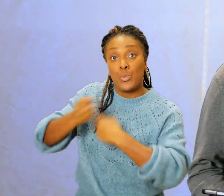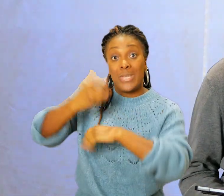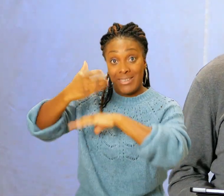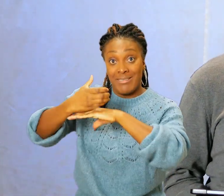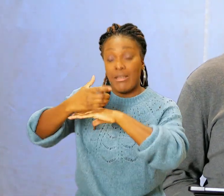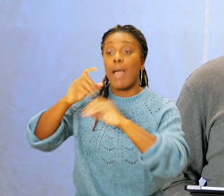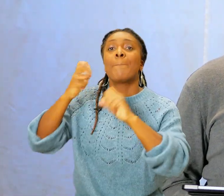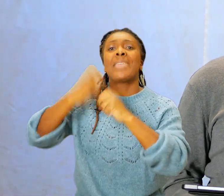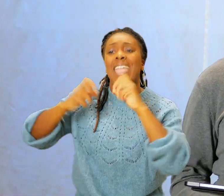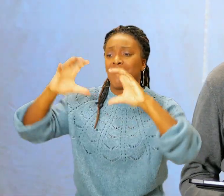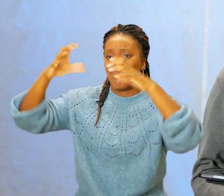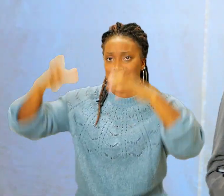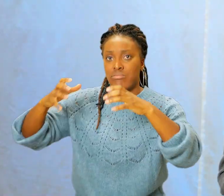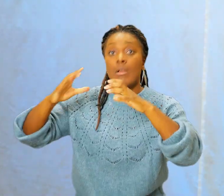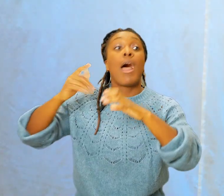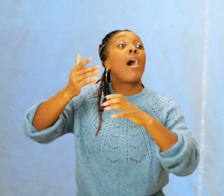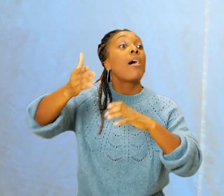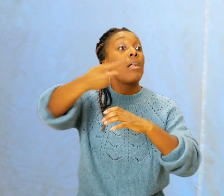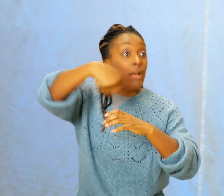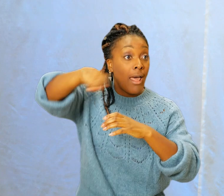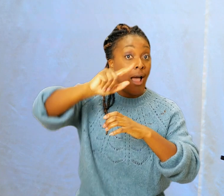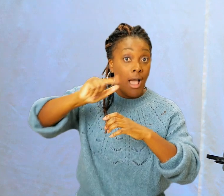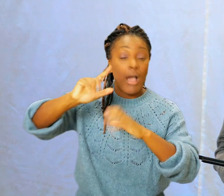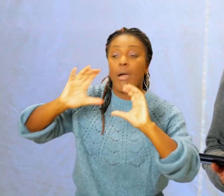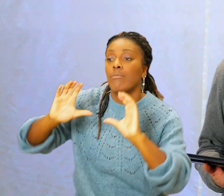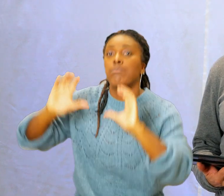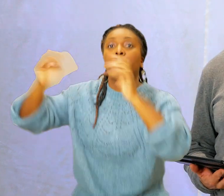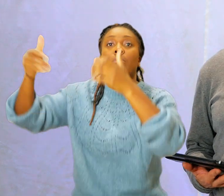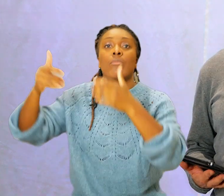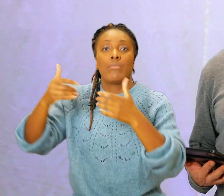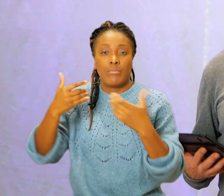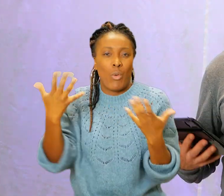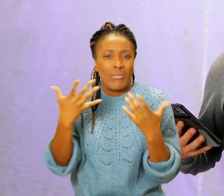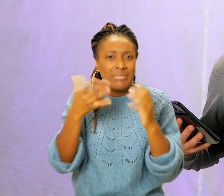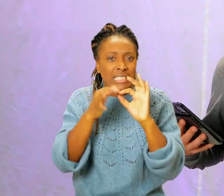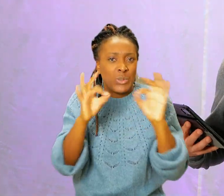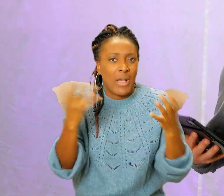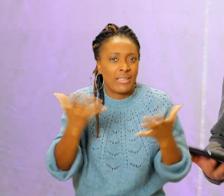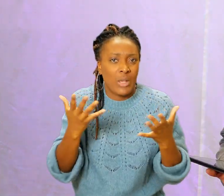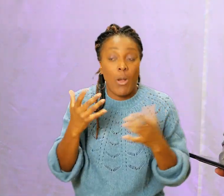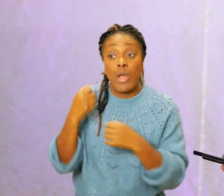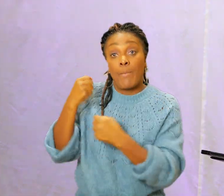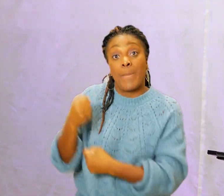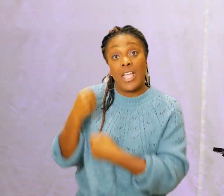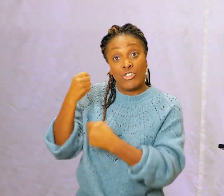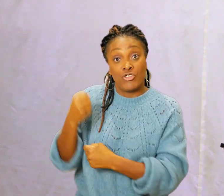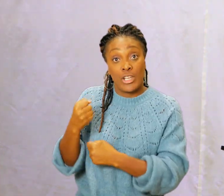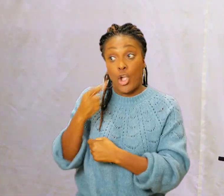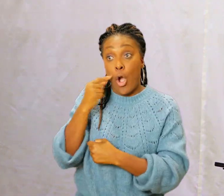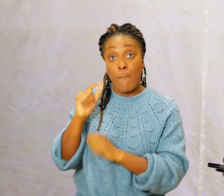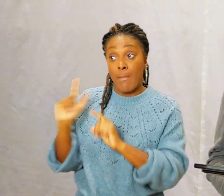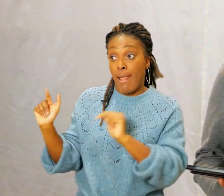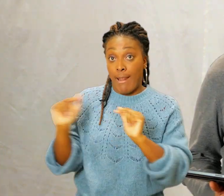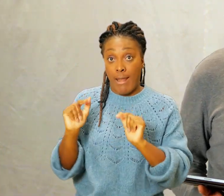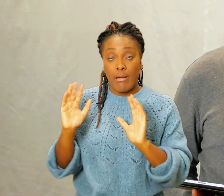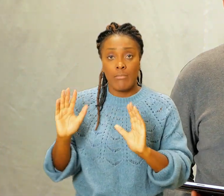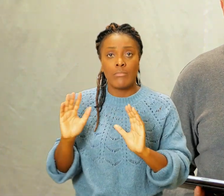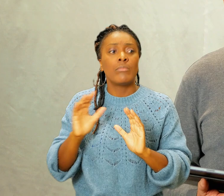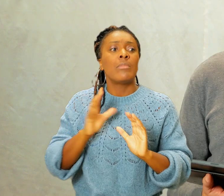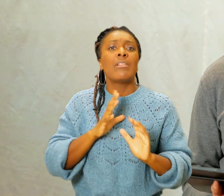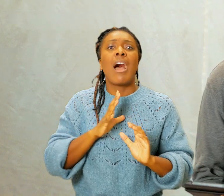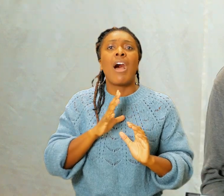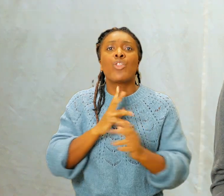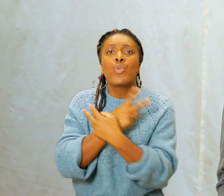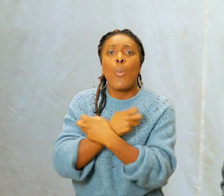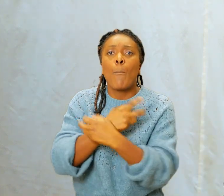les brebis. Amen. De quoi on parle? On parle, eh bien, des bergers qui avaient des troupeaux, et on voit, eh bien,